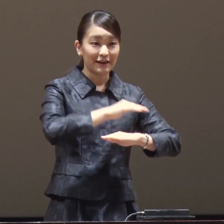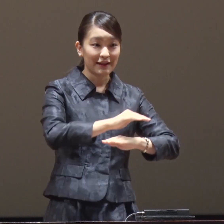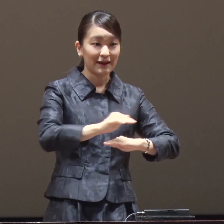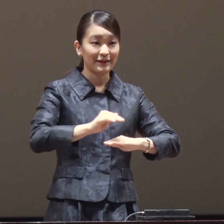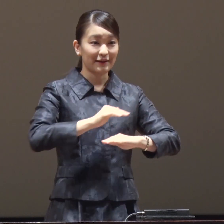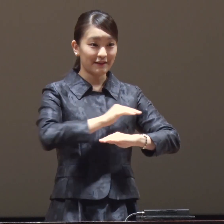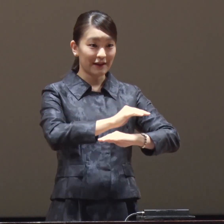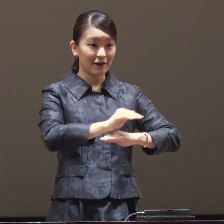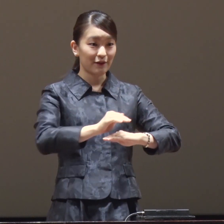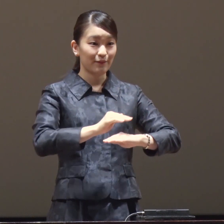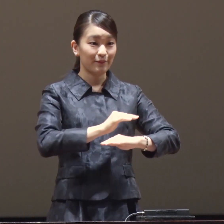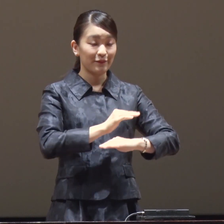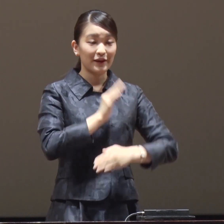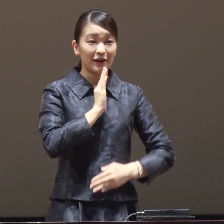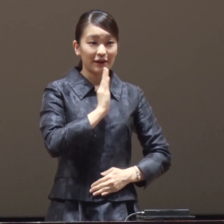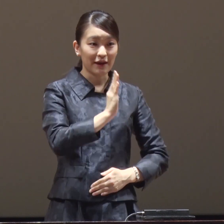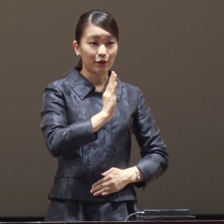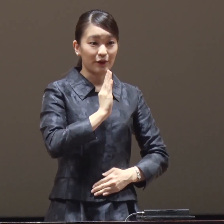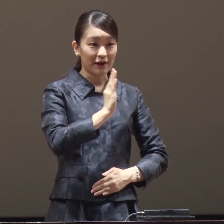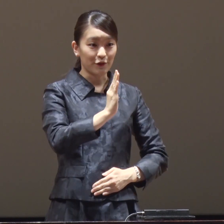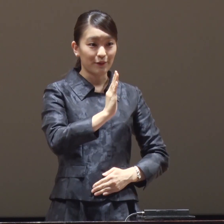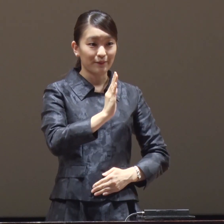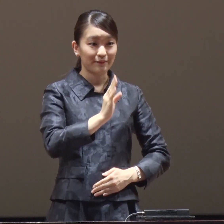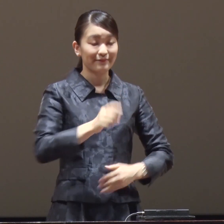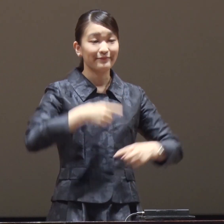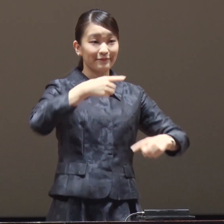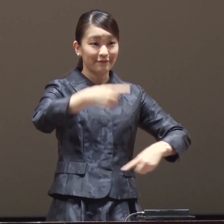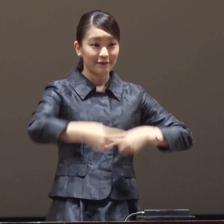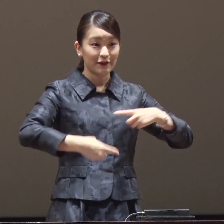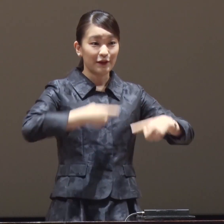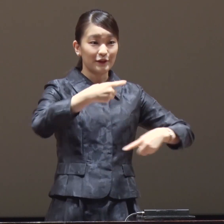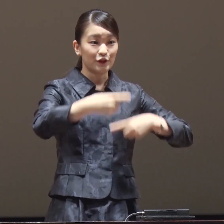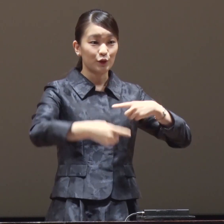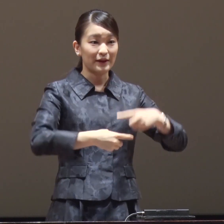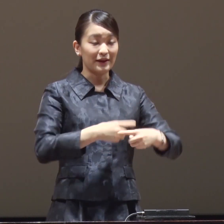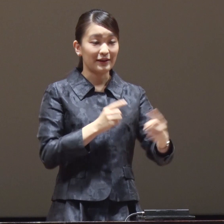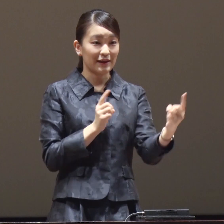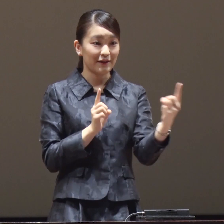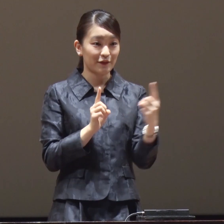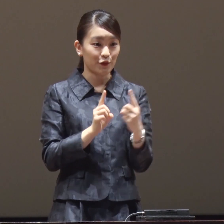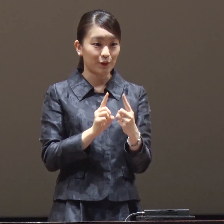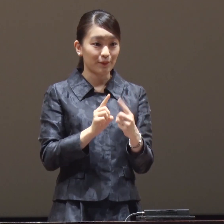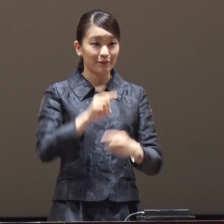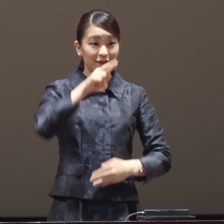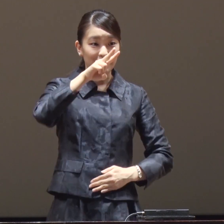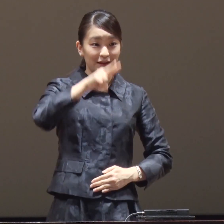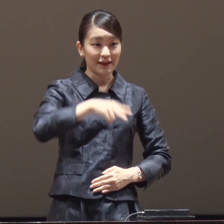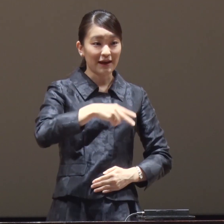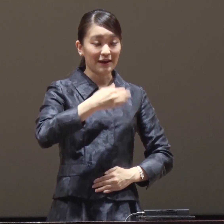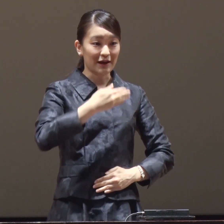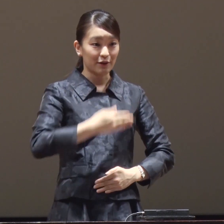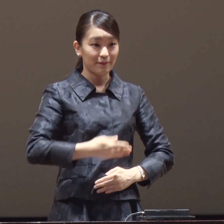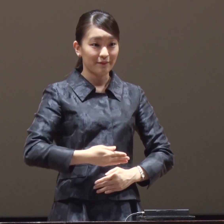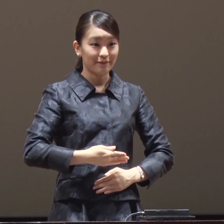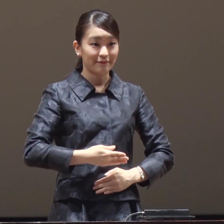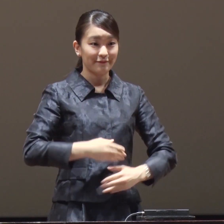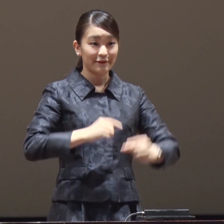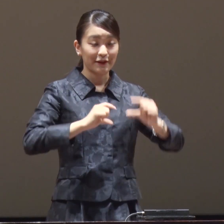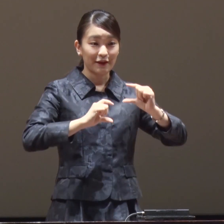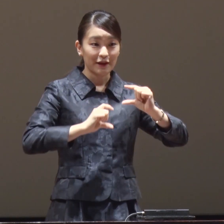大切な言語である手話に対する理解が